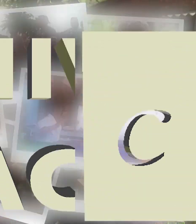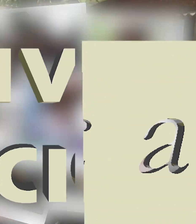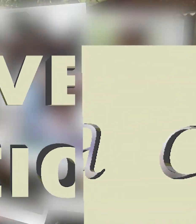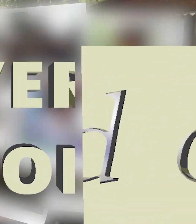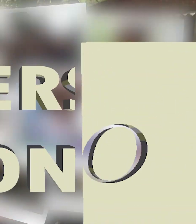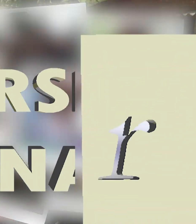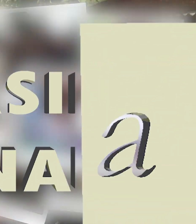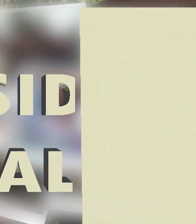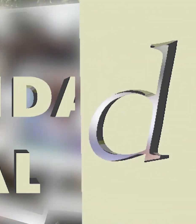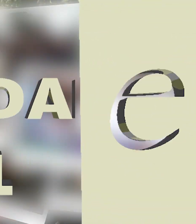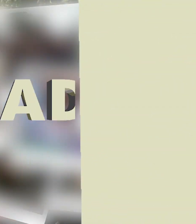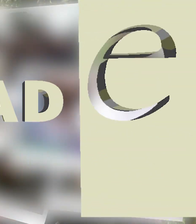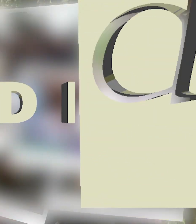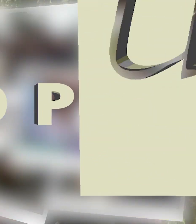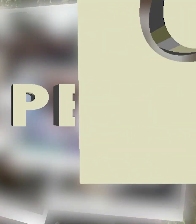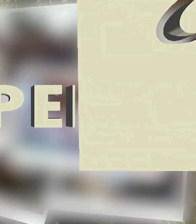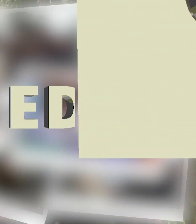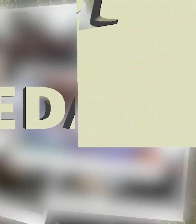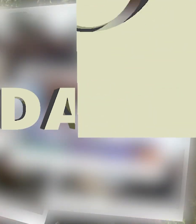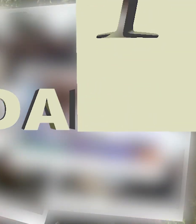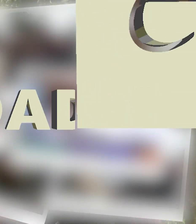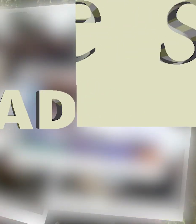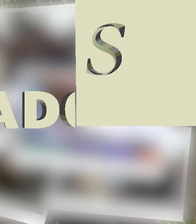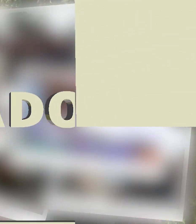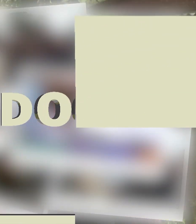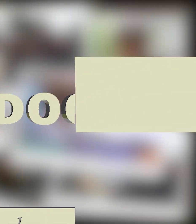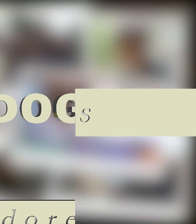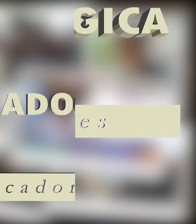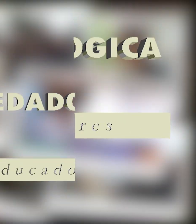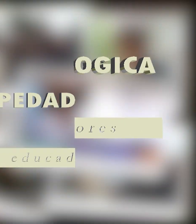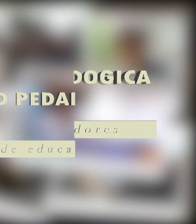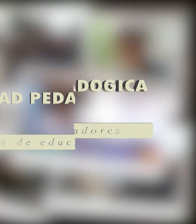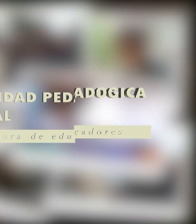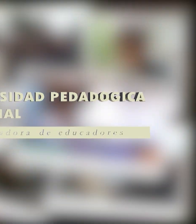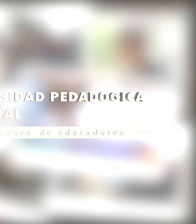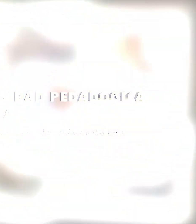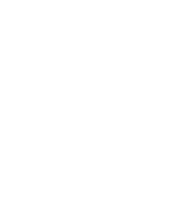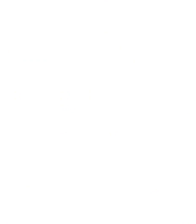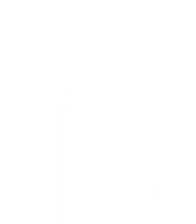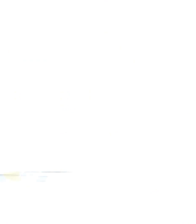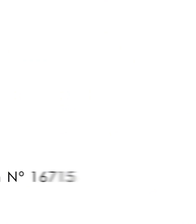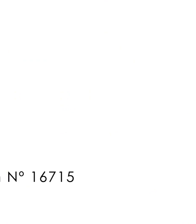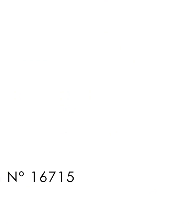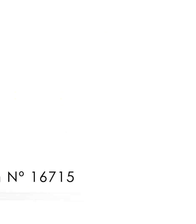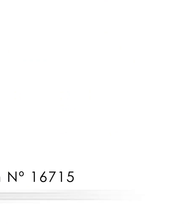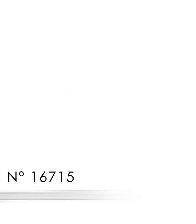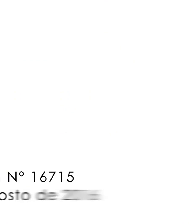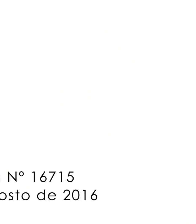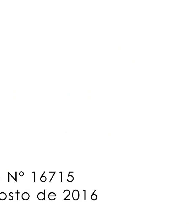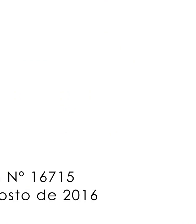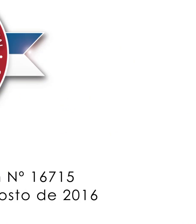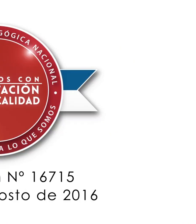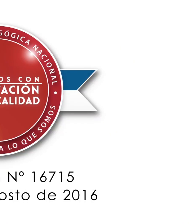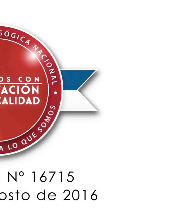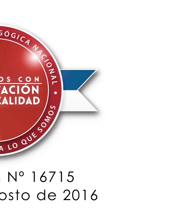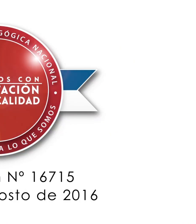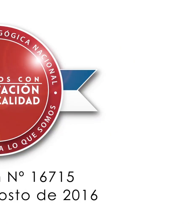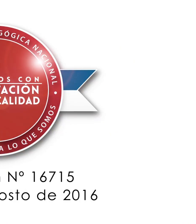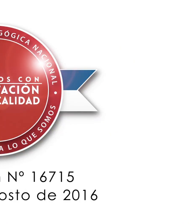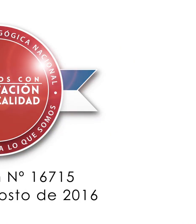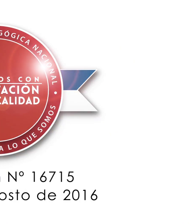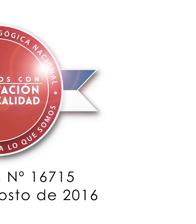es la única universidad pública que cuenta con el 82 por ciento de su oferta académica con acreditación de alta calidad